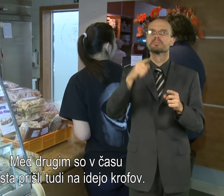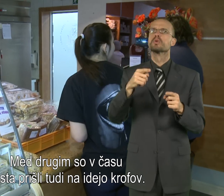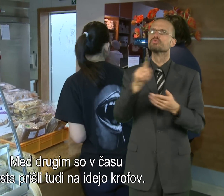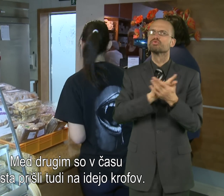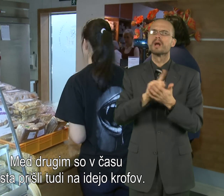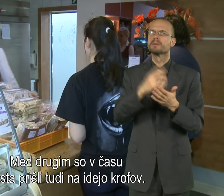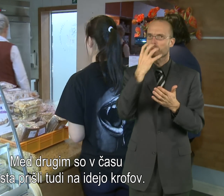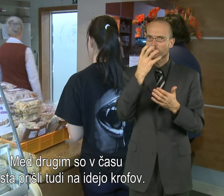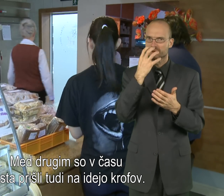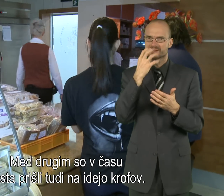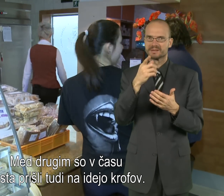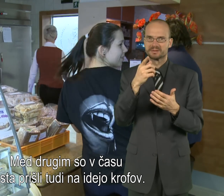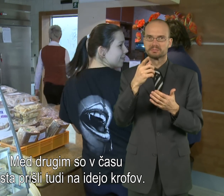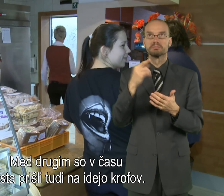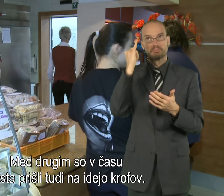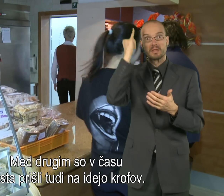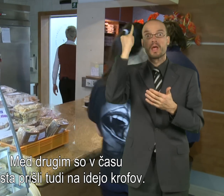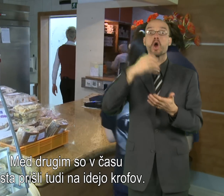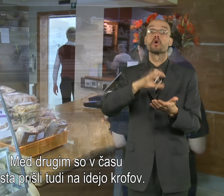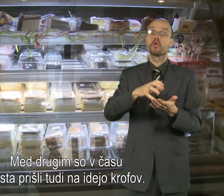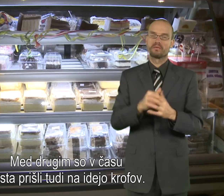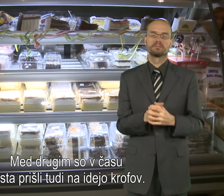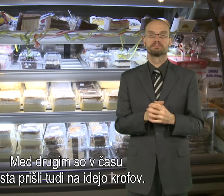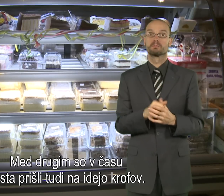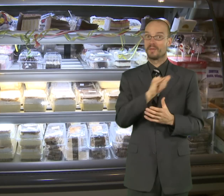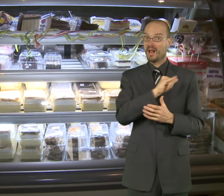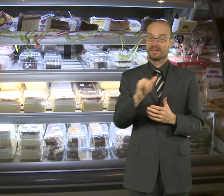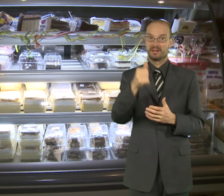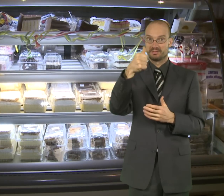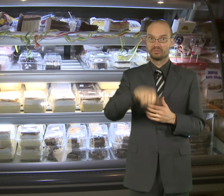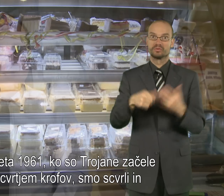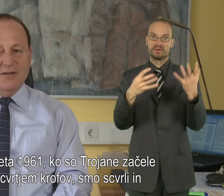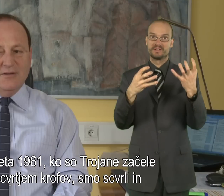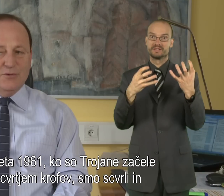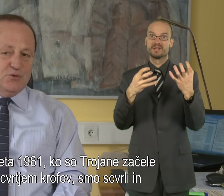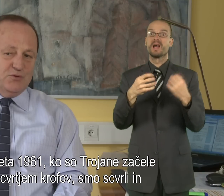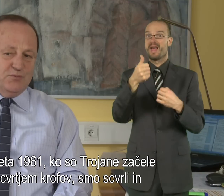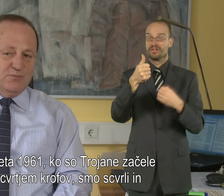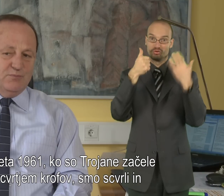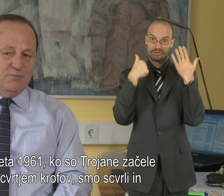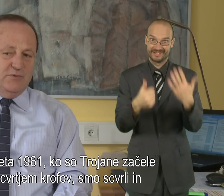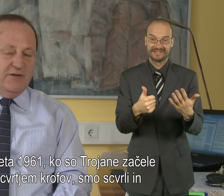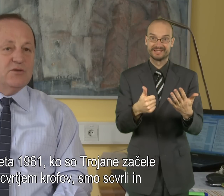so prišli v času pusta, so prišli tudi na idejo o krofih. No in od leta